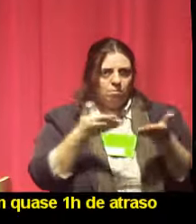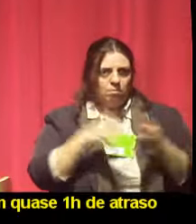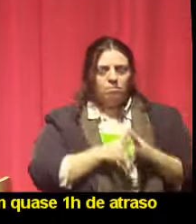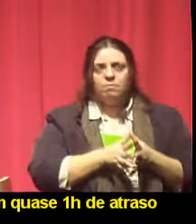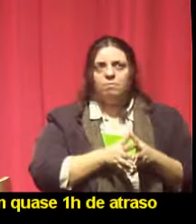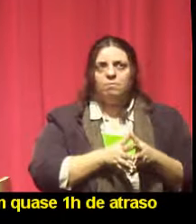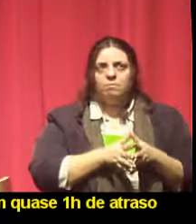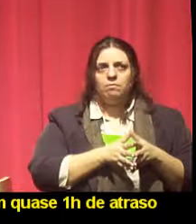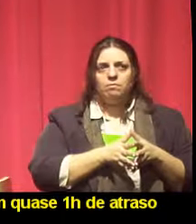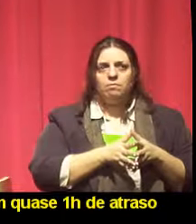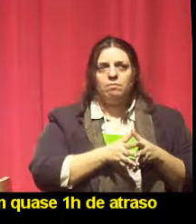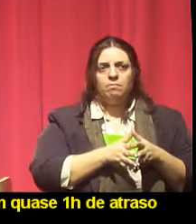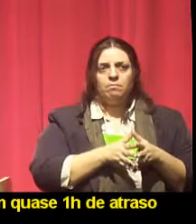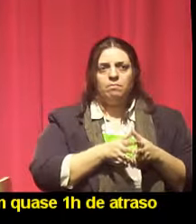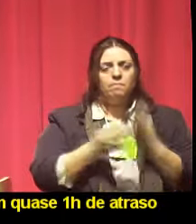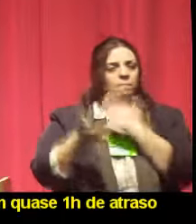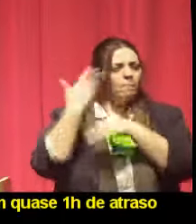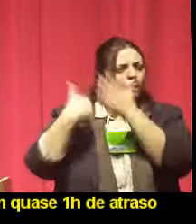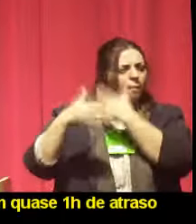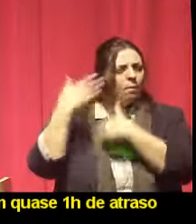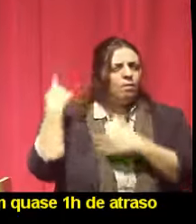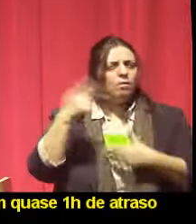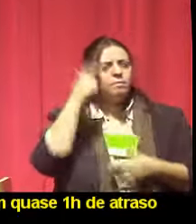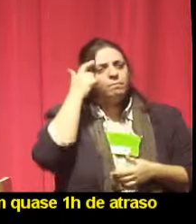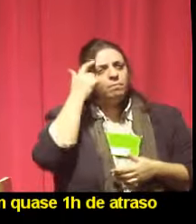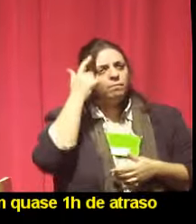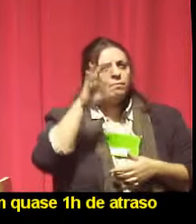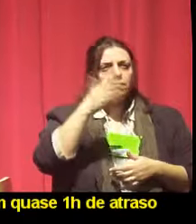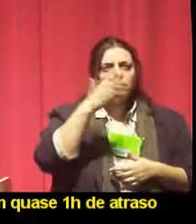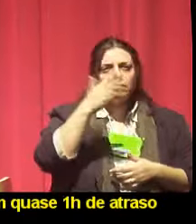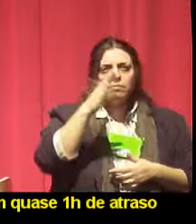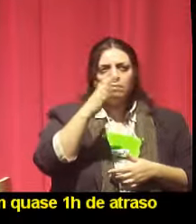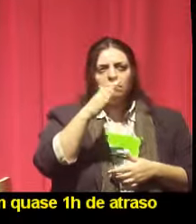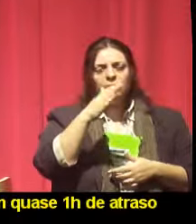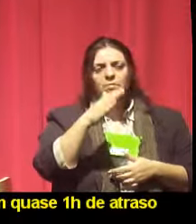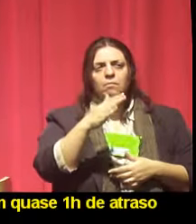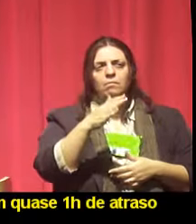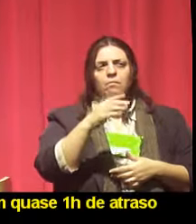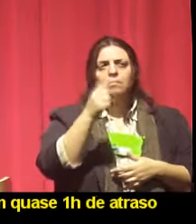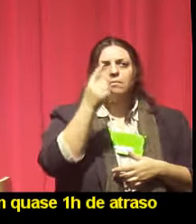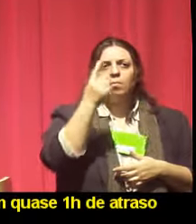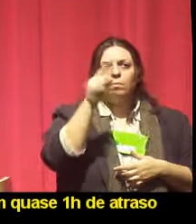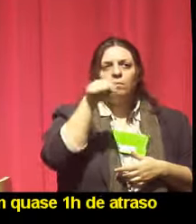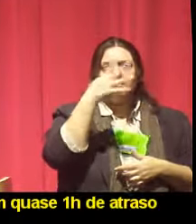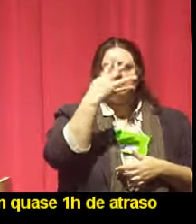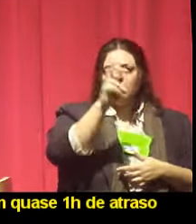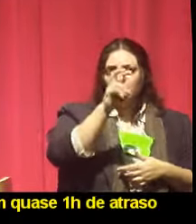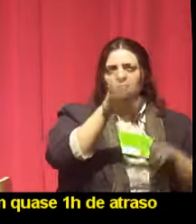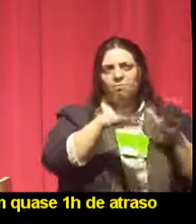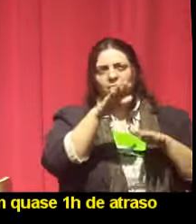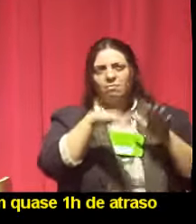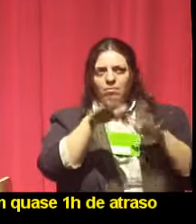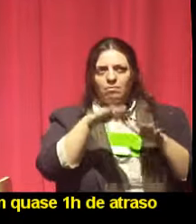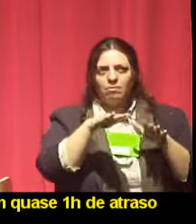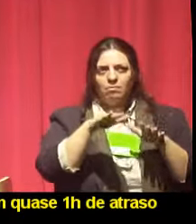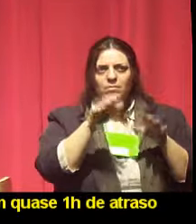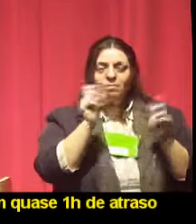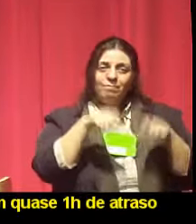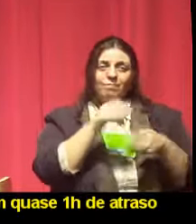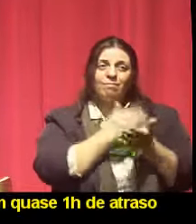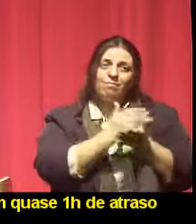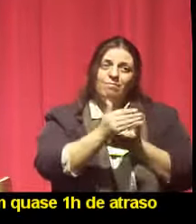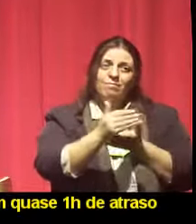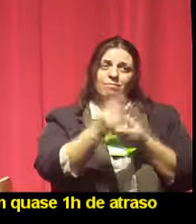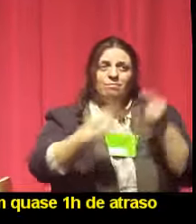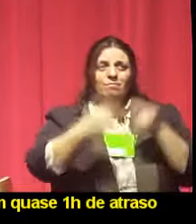Antes nós havíamos imaginado que mais ou menos 13h45, 15 para as 2, daria para a gente começar a discussão